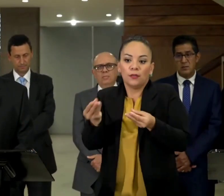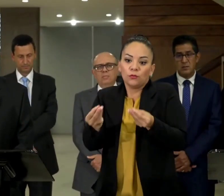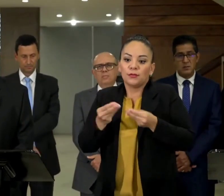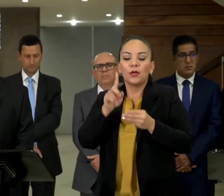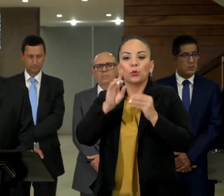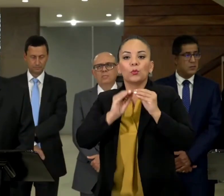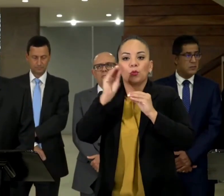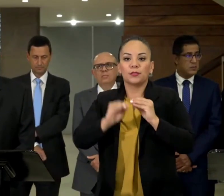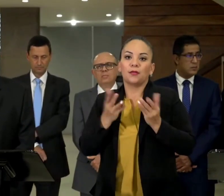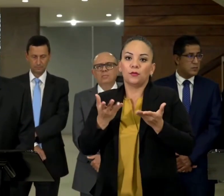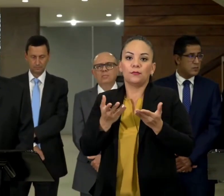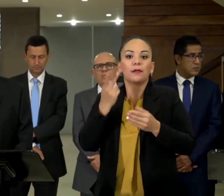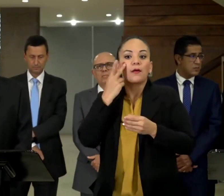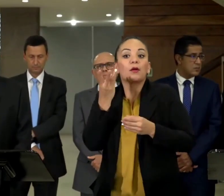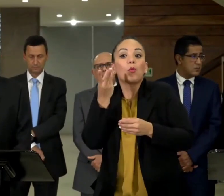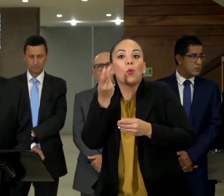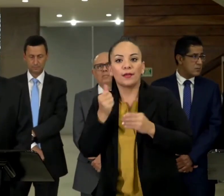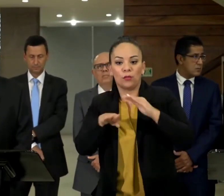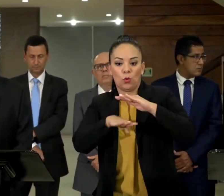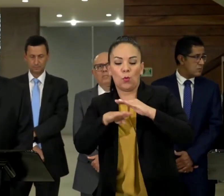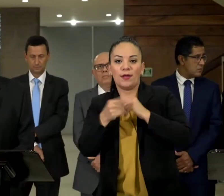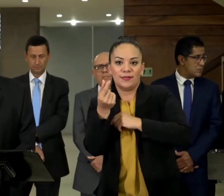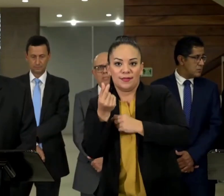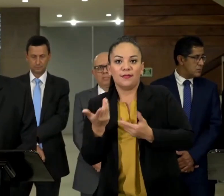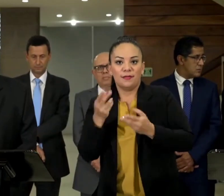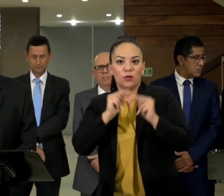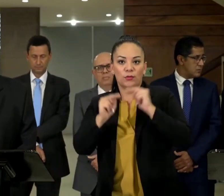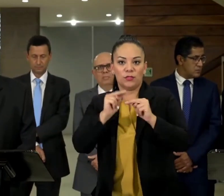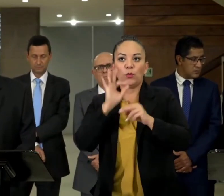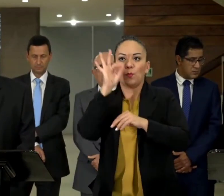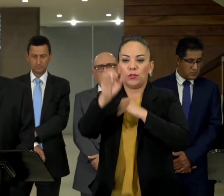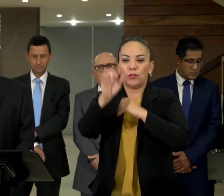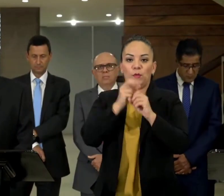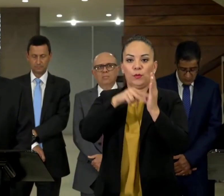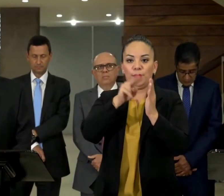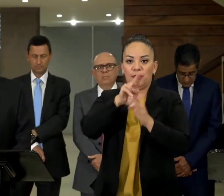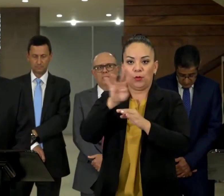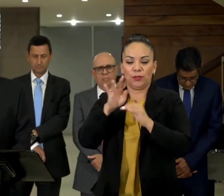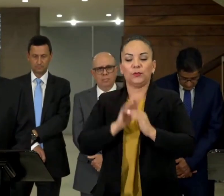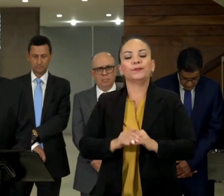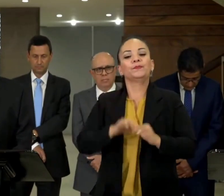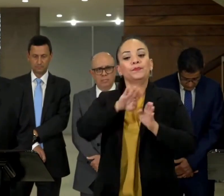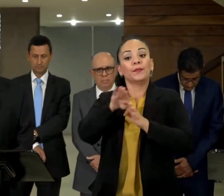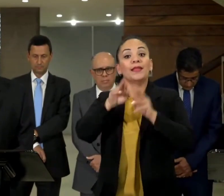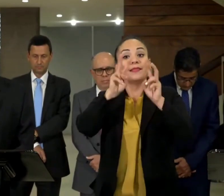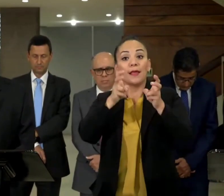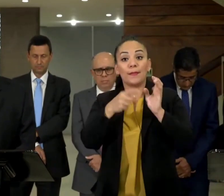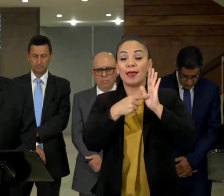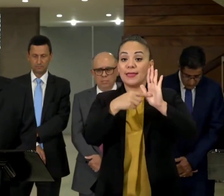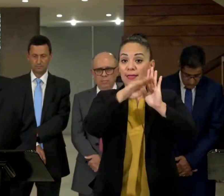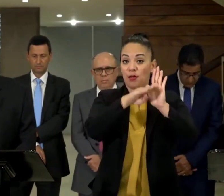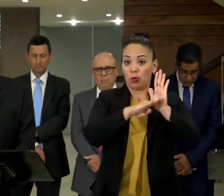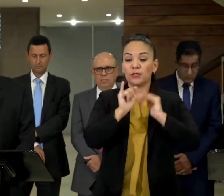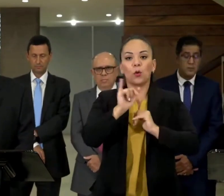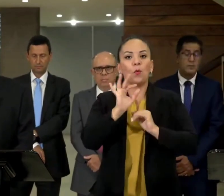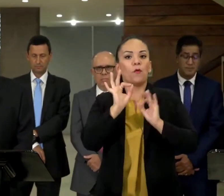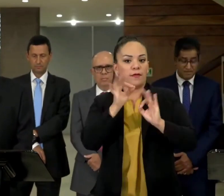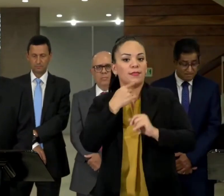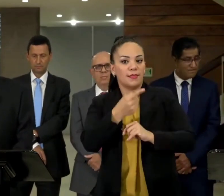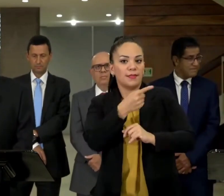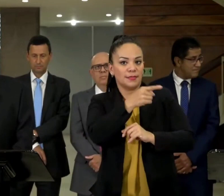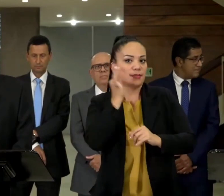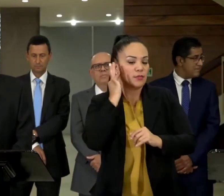para definir la base de negociación para el 2024. En relación con los indicadores, como muy bien lo expresa la señora